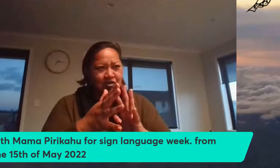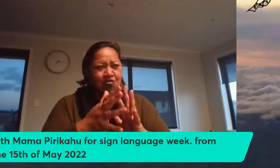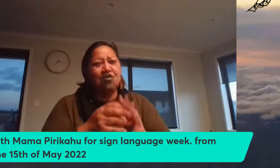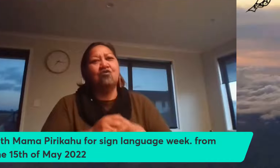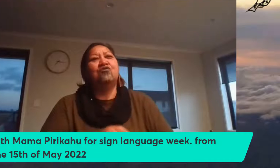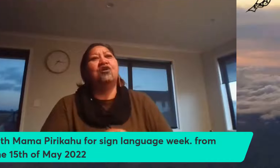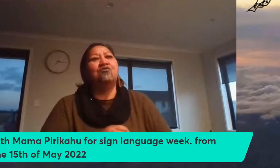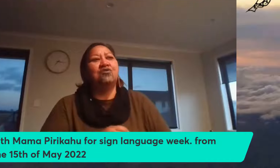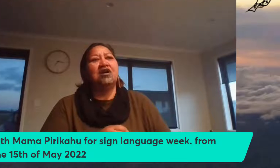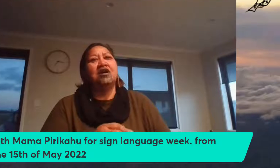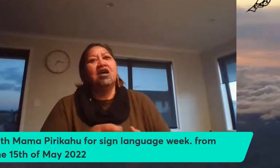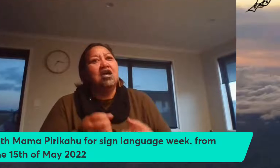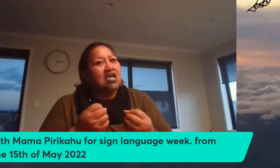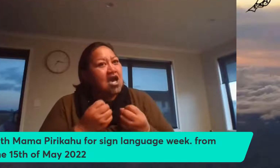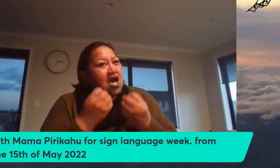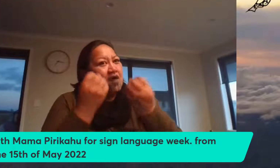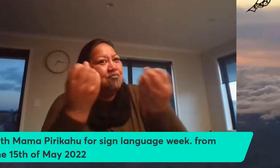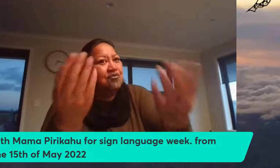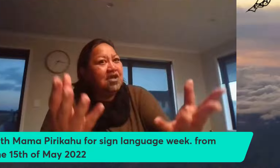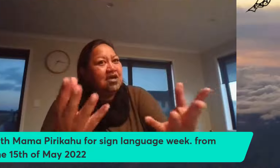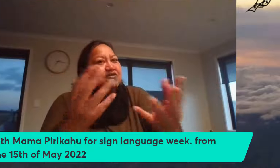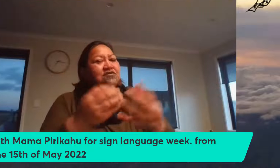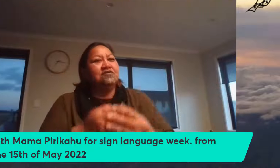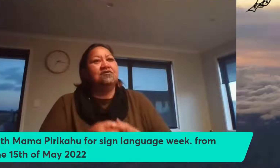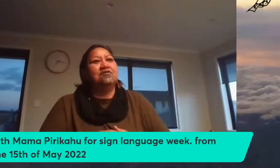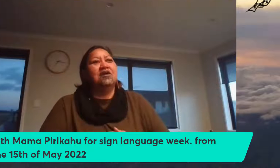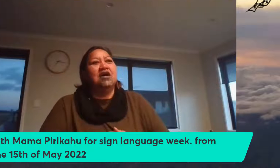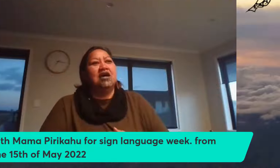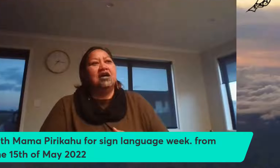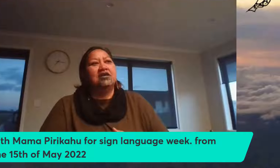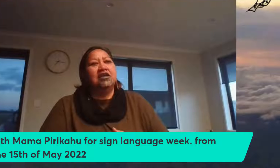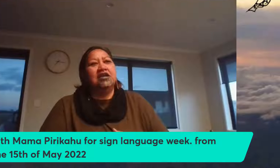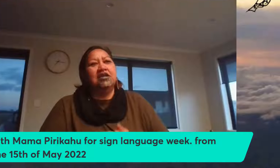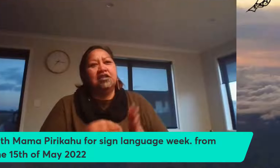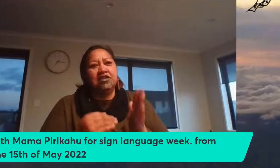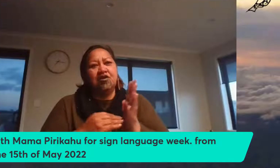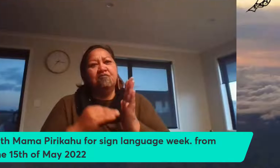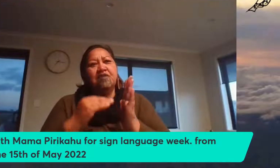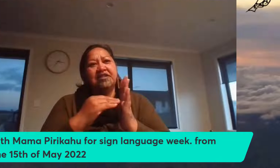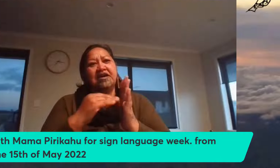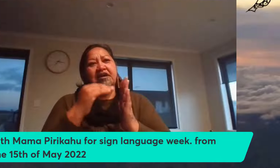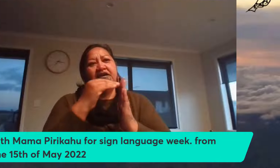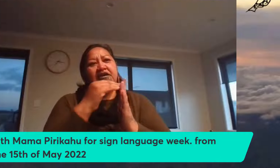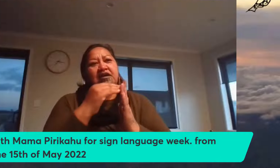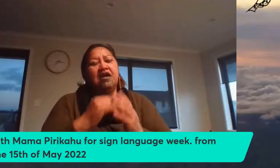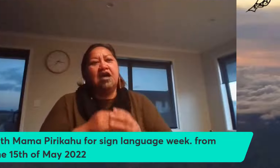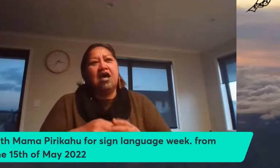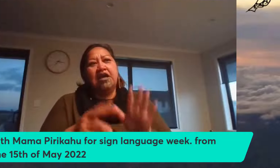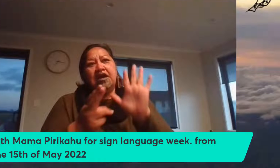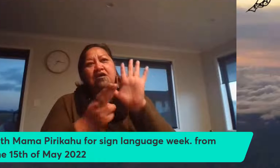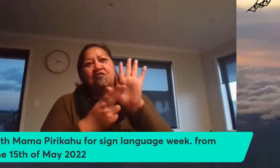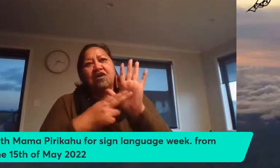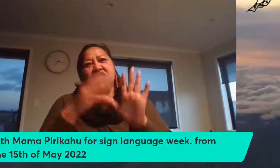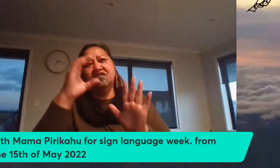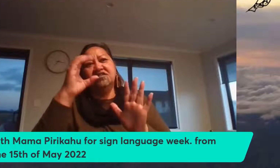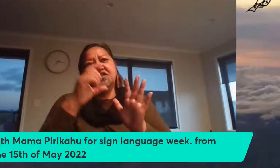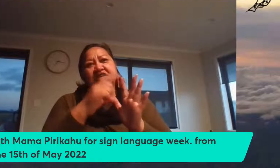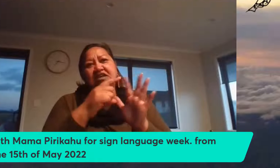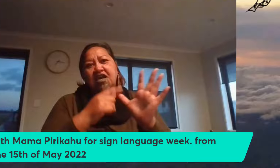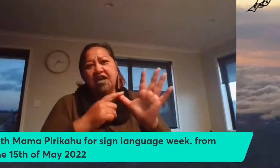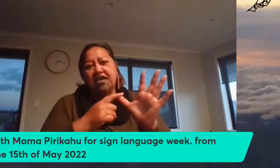mea te reo Rotarota kia āputa atu ki te taumata ana